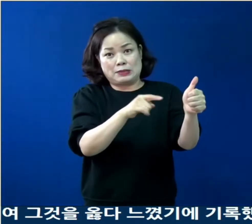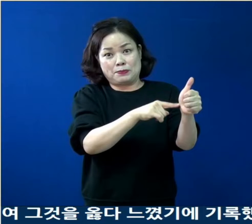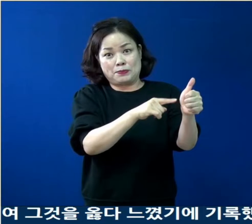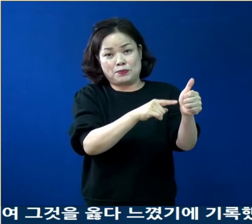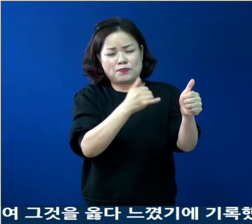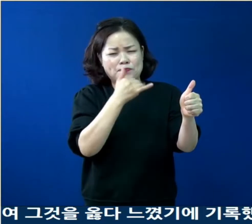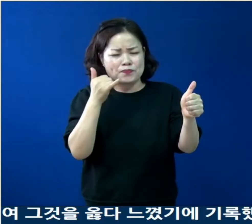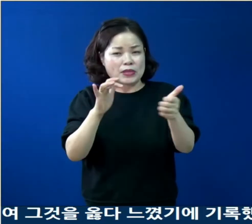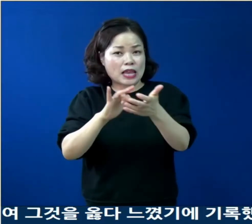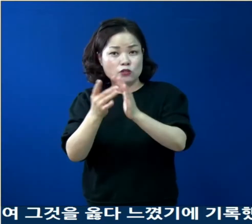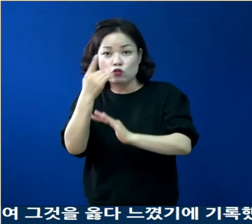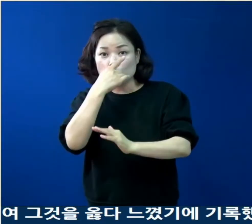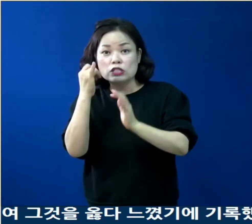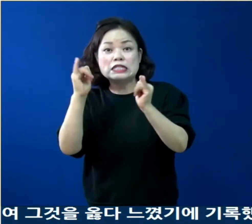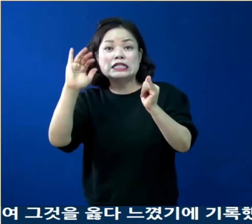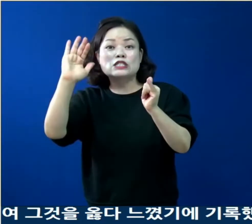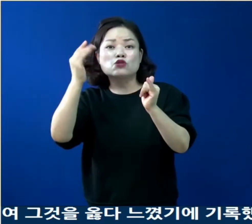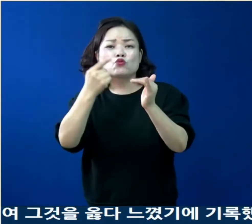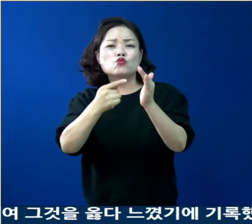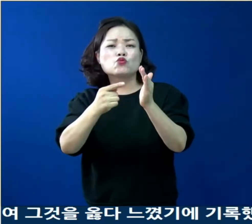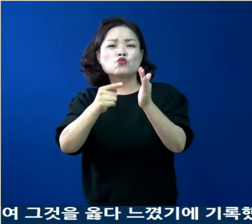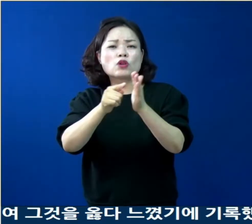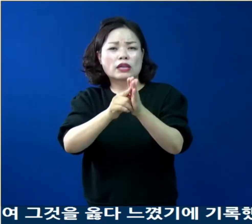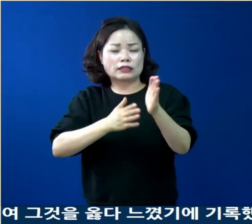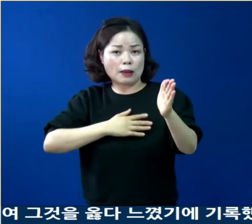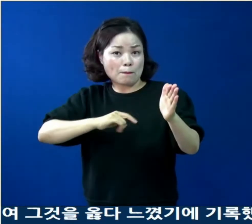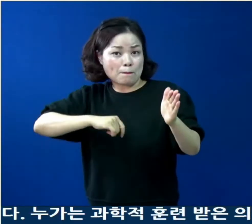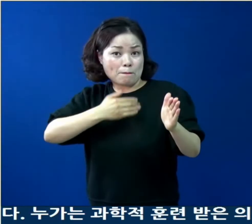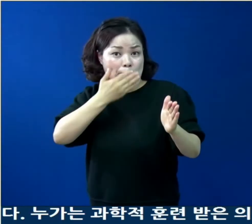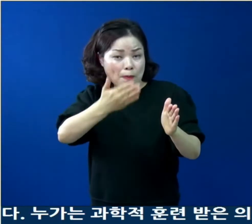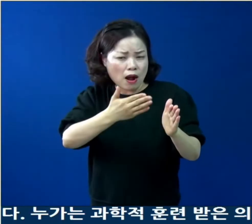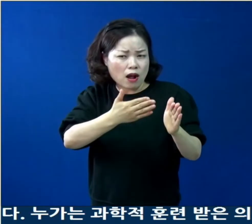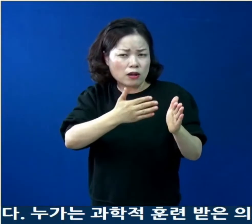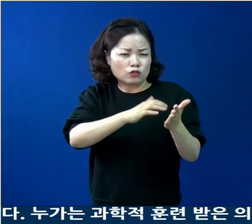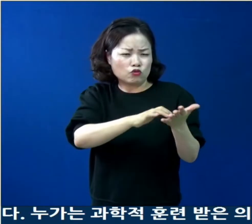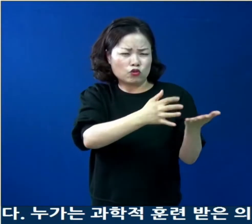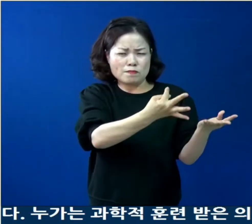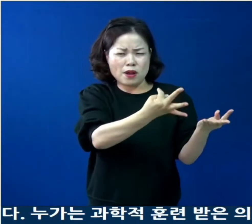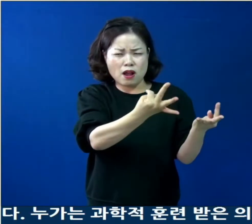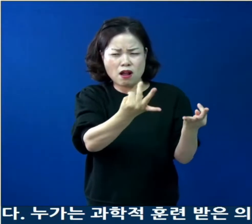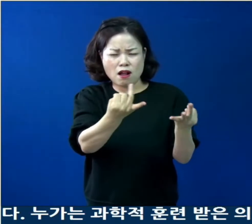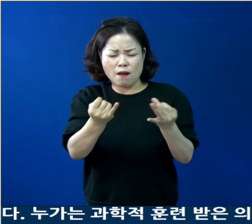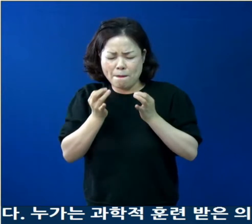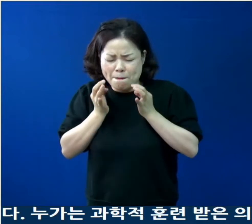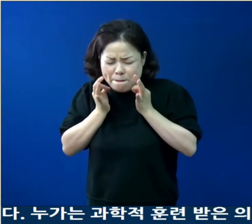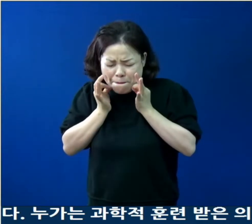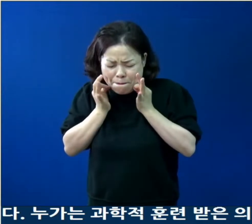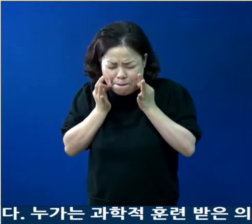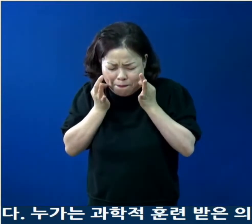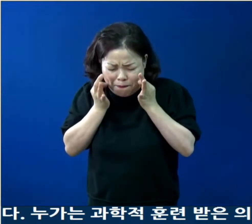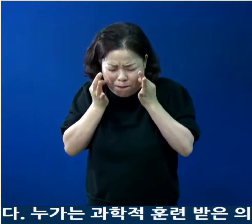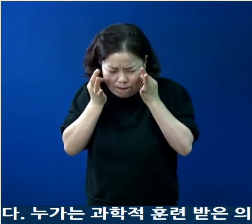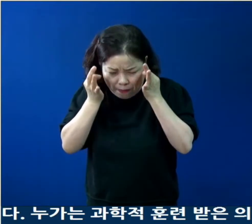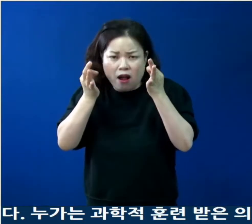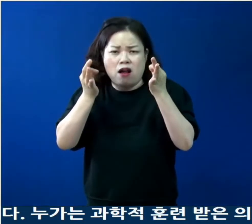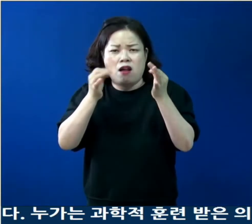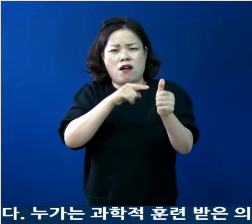정말 예수의 증인이 되기 위해서 자신이 할 수 있는 수많은 노력 기울이는